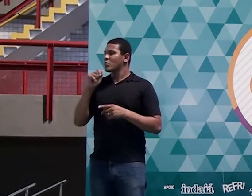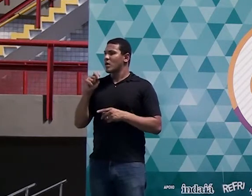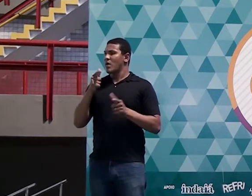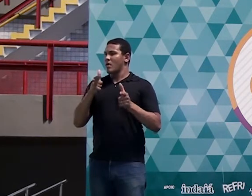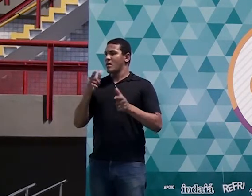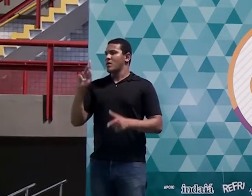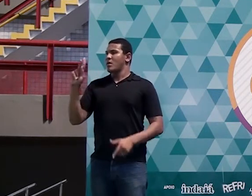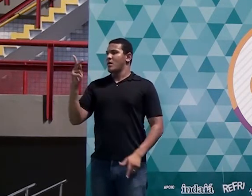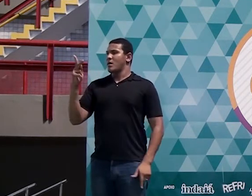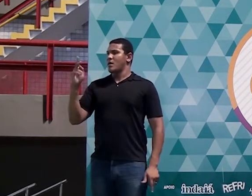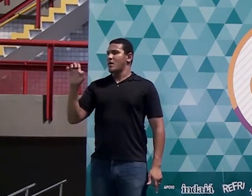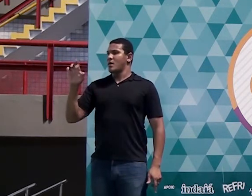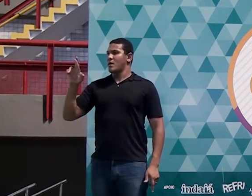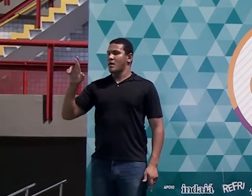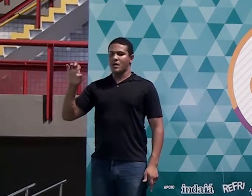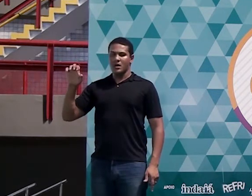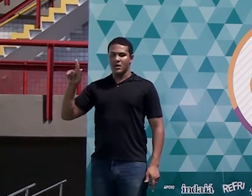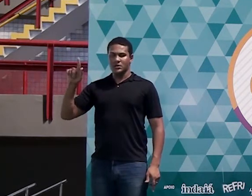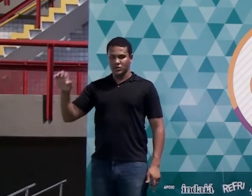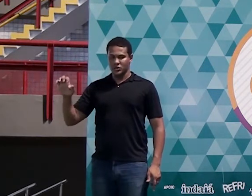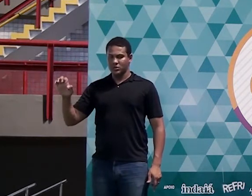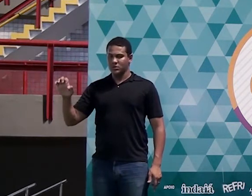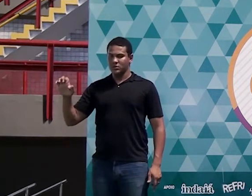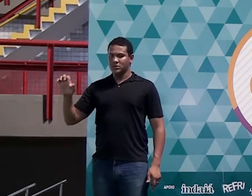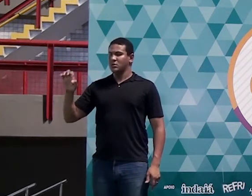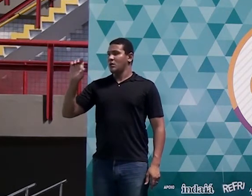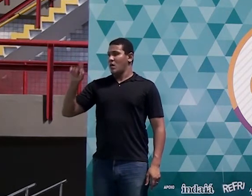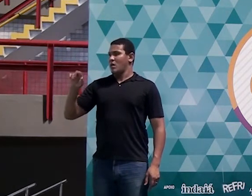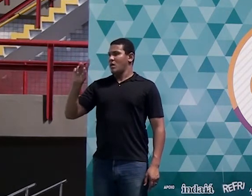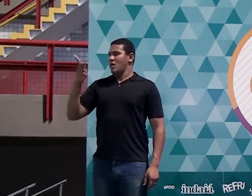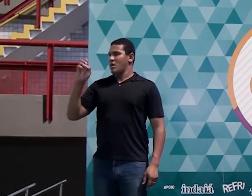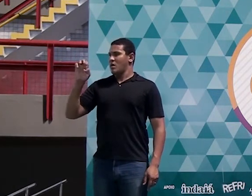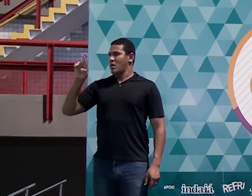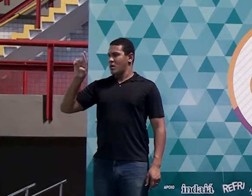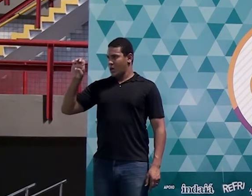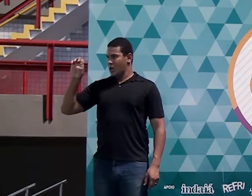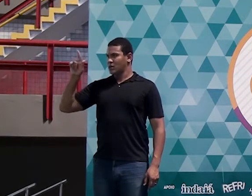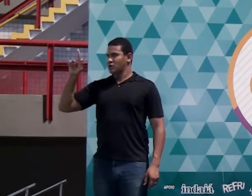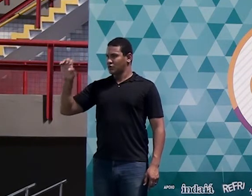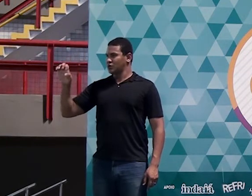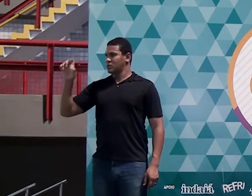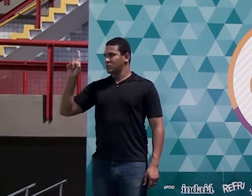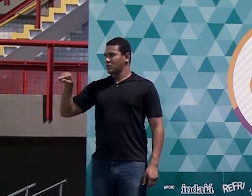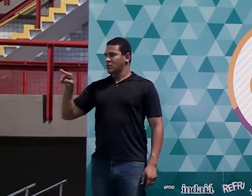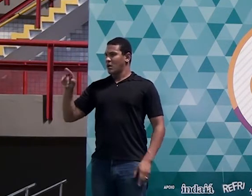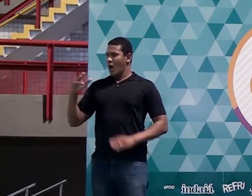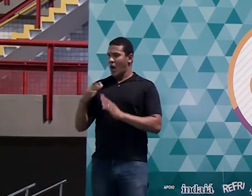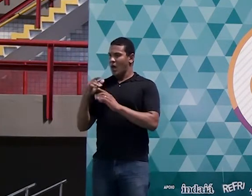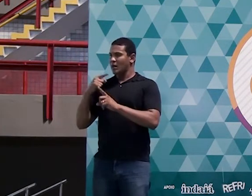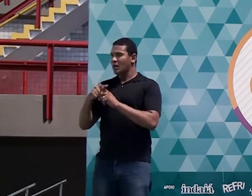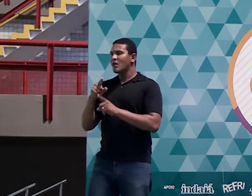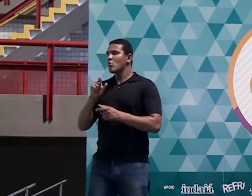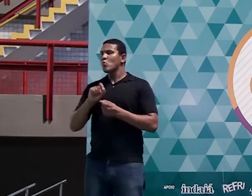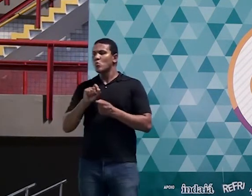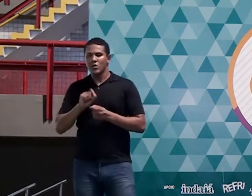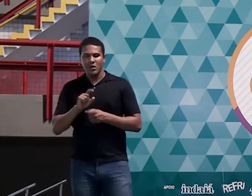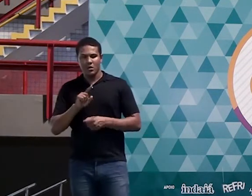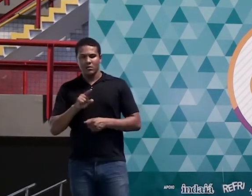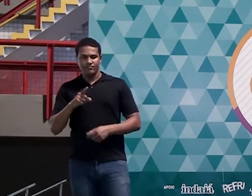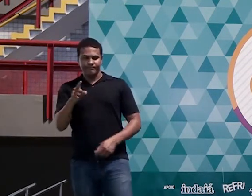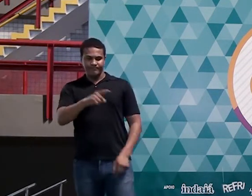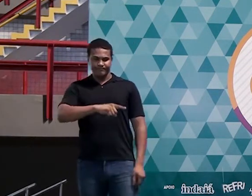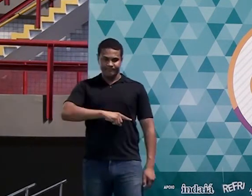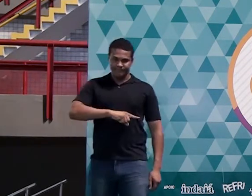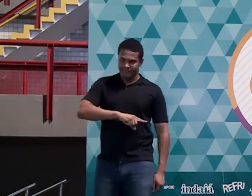Herege. Tá bom? Quem era contra eu chamo de herege. O que é que a igreja faz com os hereges? Tribunal